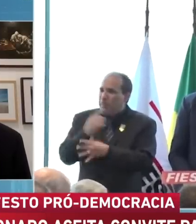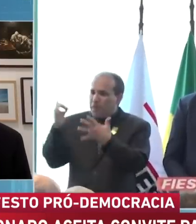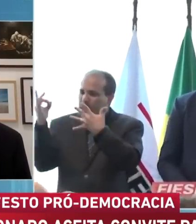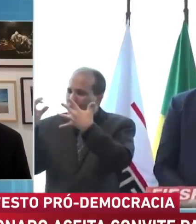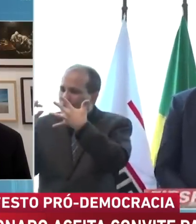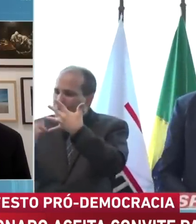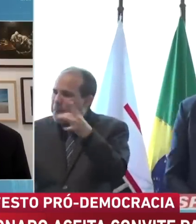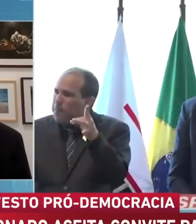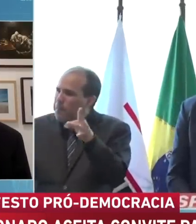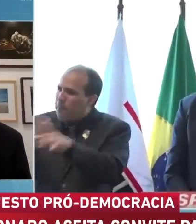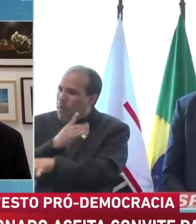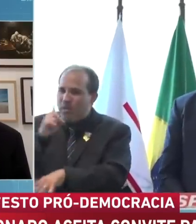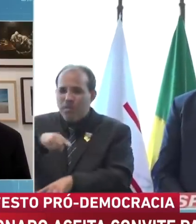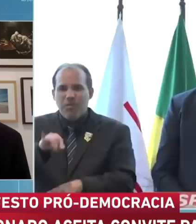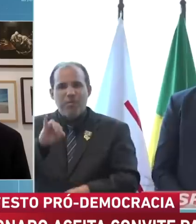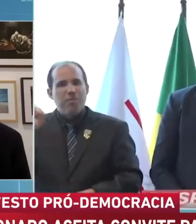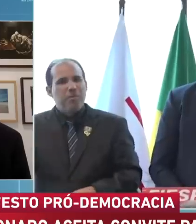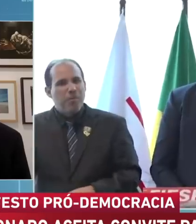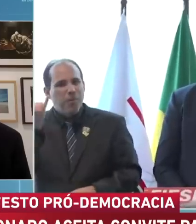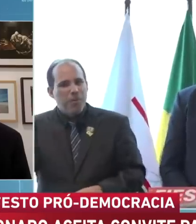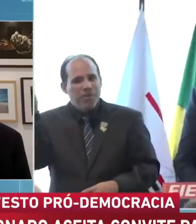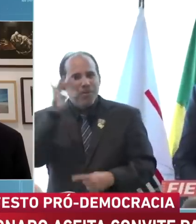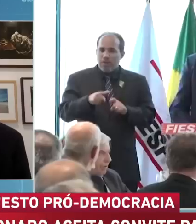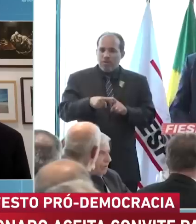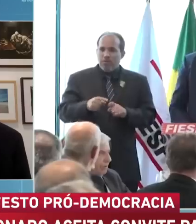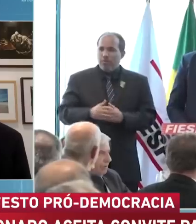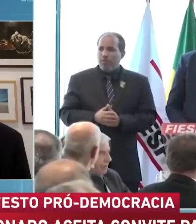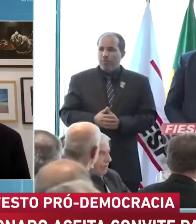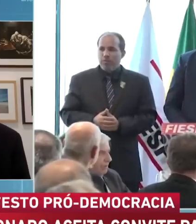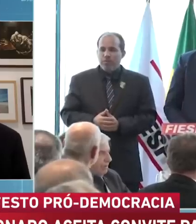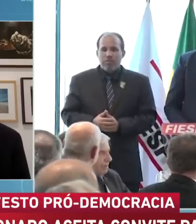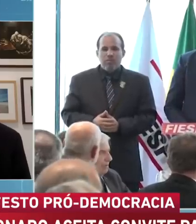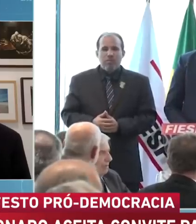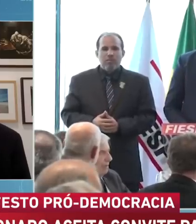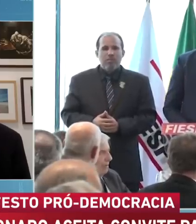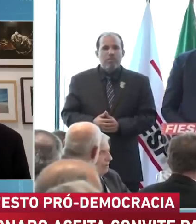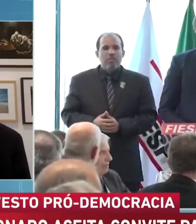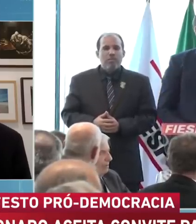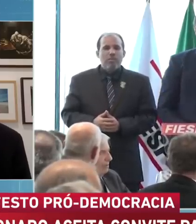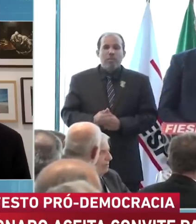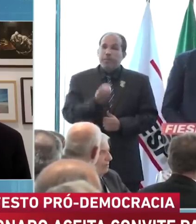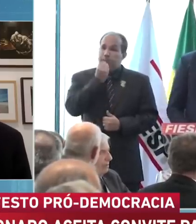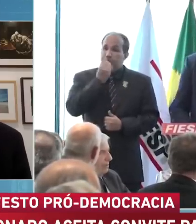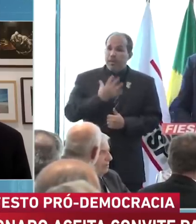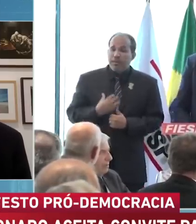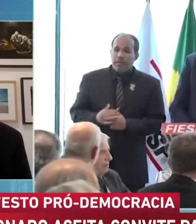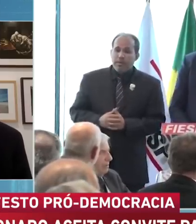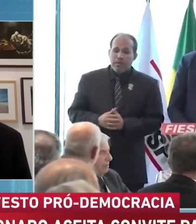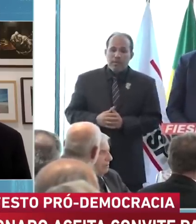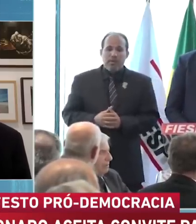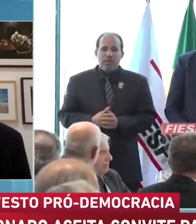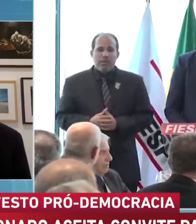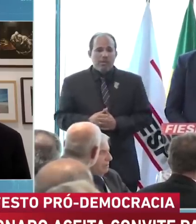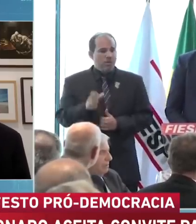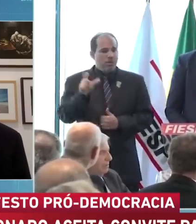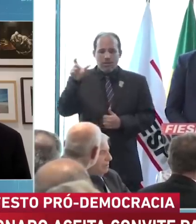embasamento estão acontecendo, que estão levando as pessoas, e intelectuais, juristas, empresários, a tomar uma atitude,